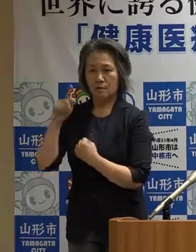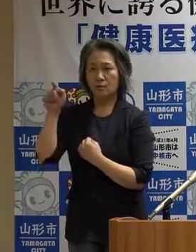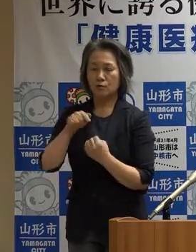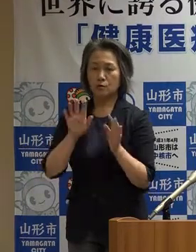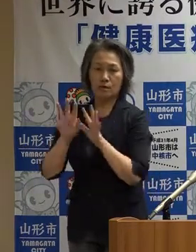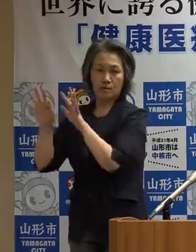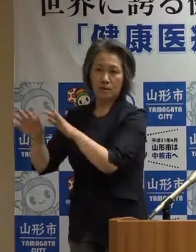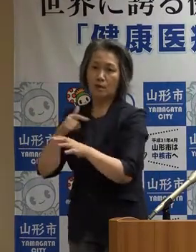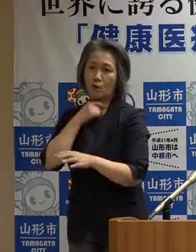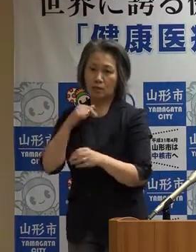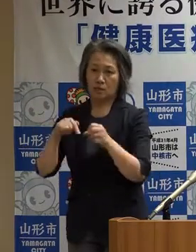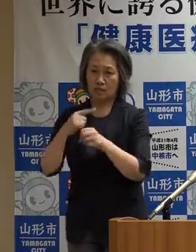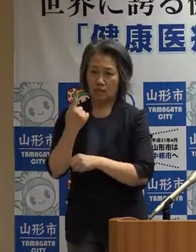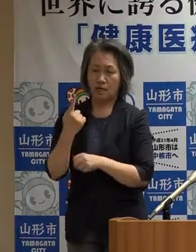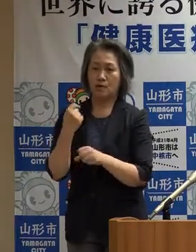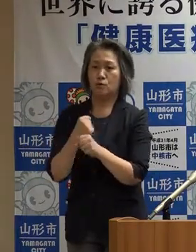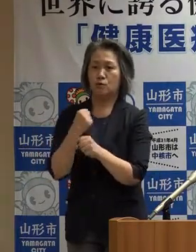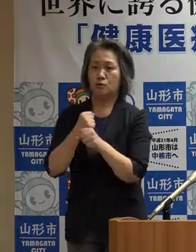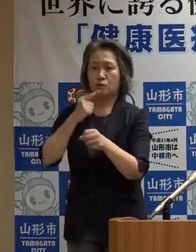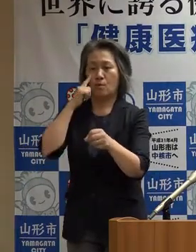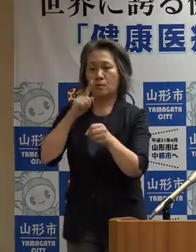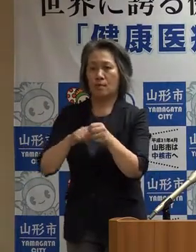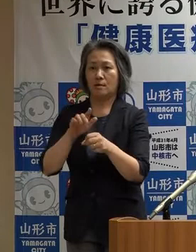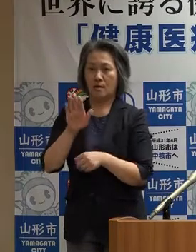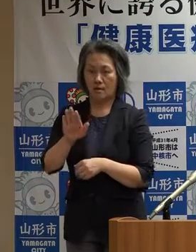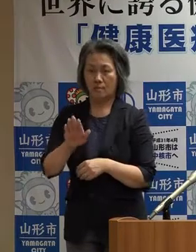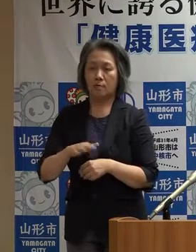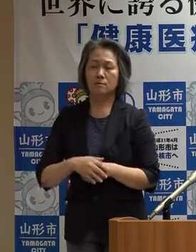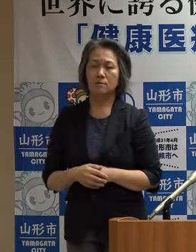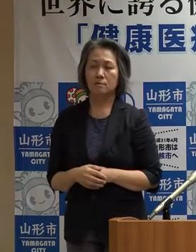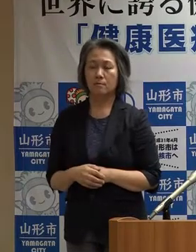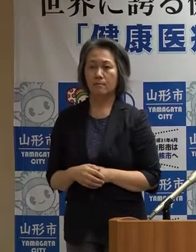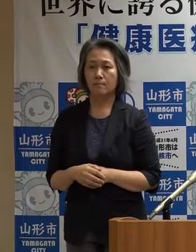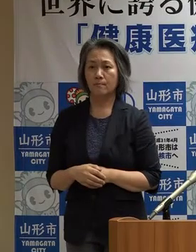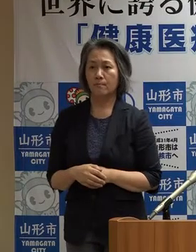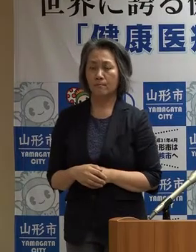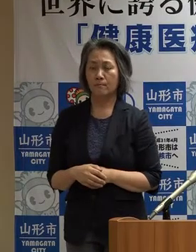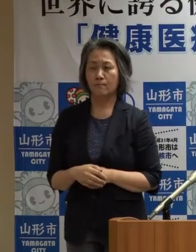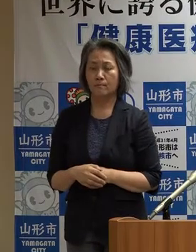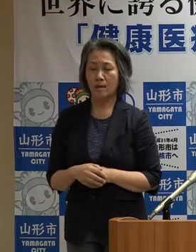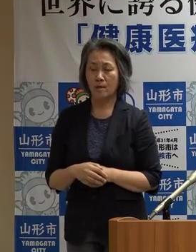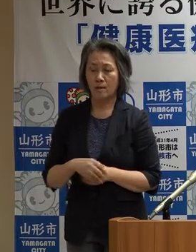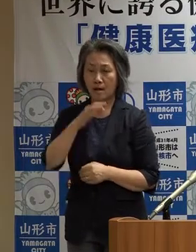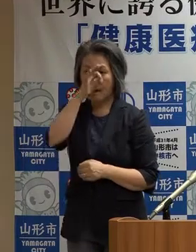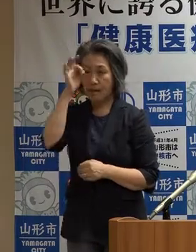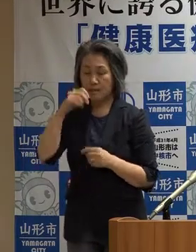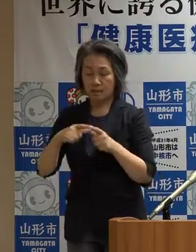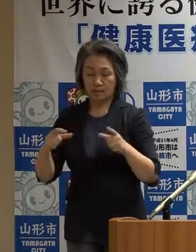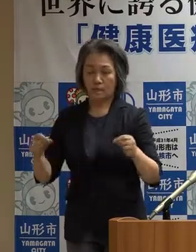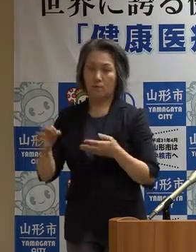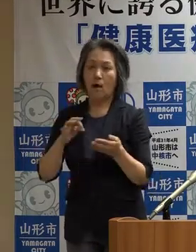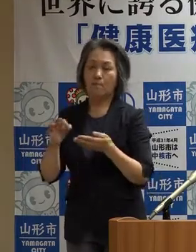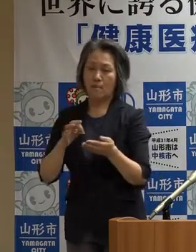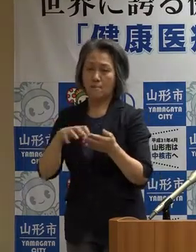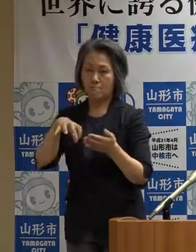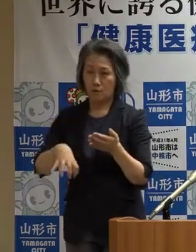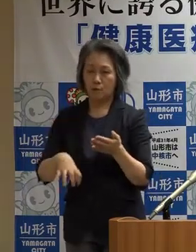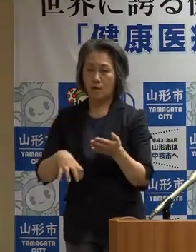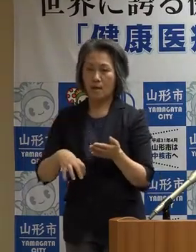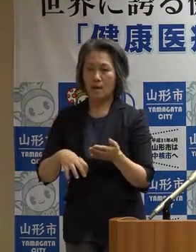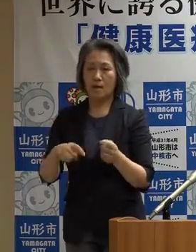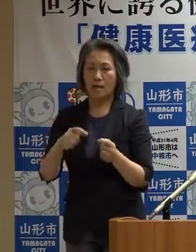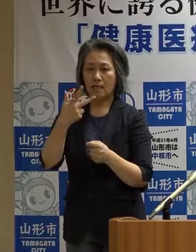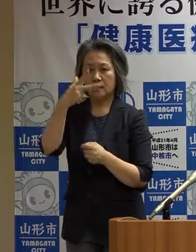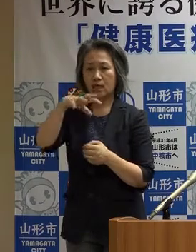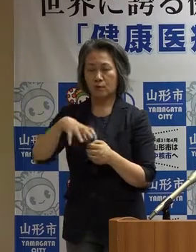運ぶきっかけを作ることを目的に実施するものです。観戦チケットの販売は山形市役所8